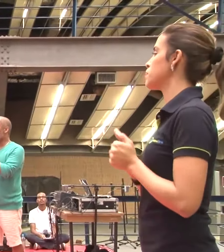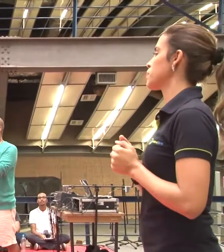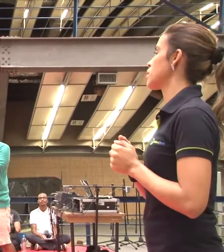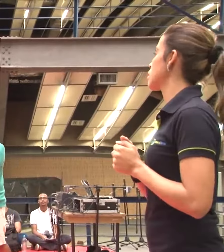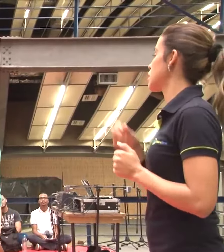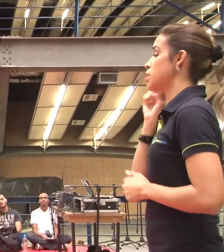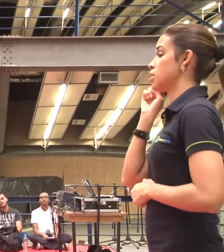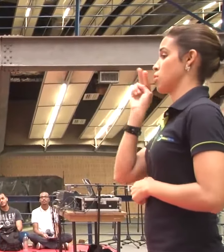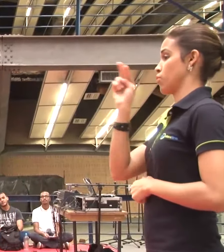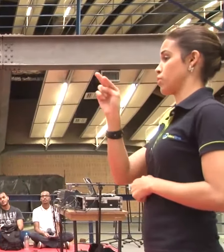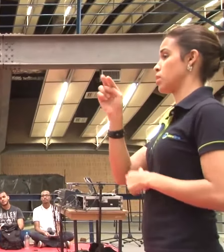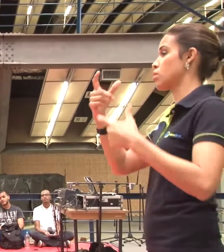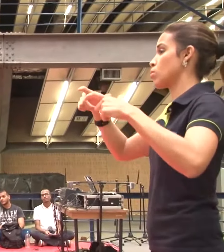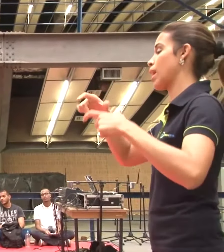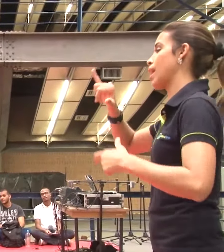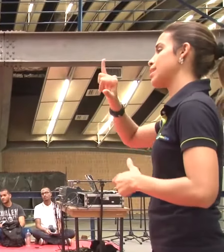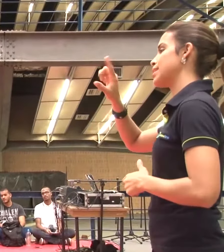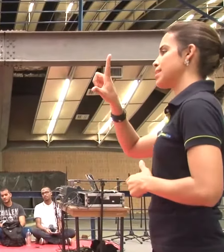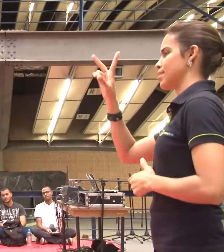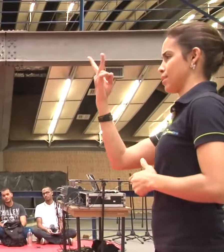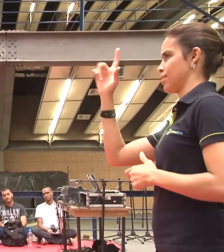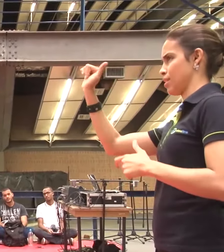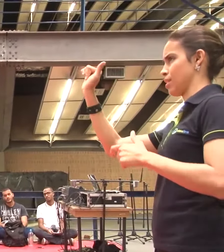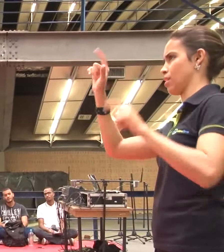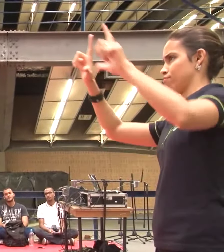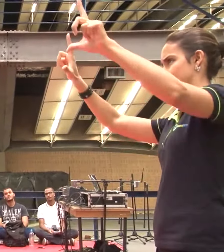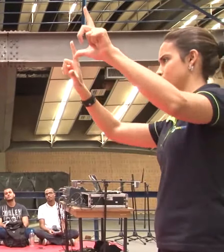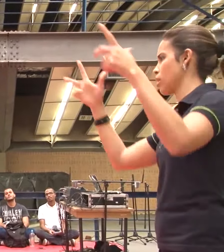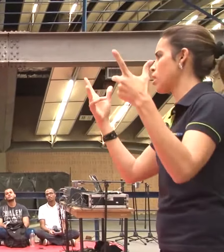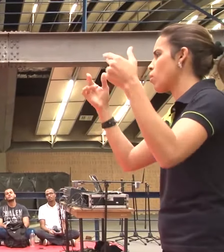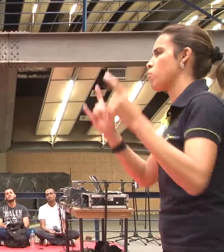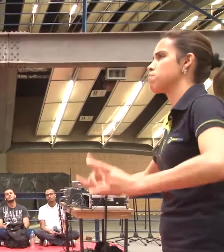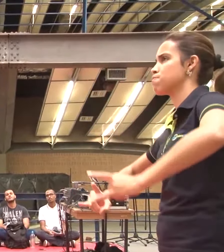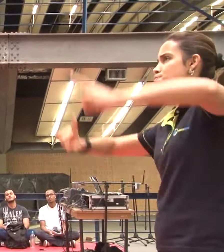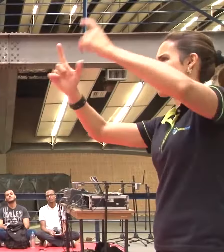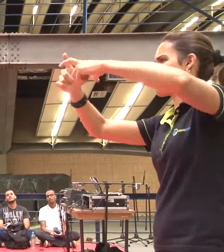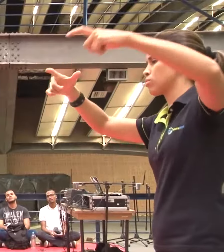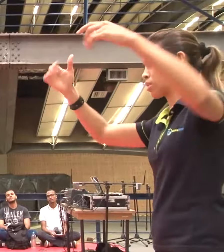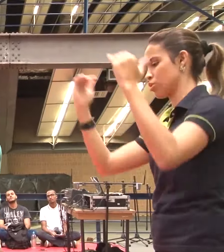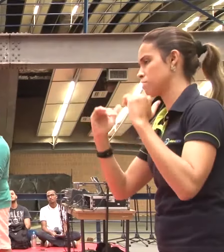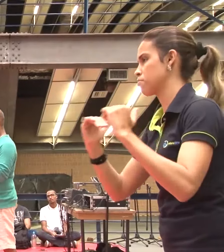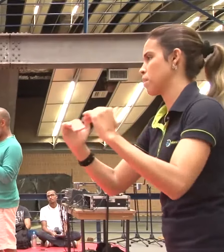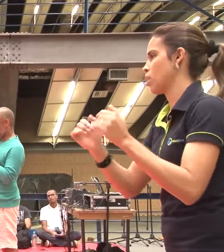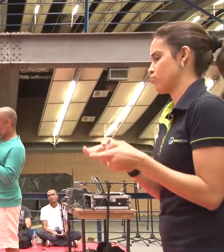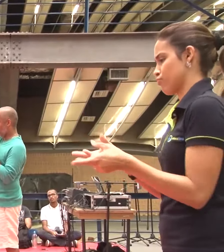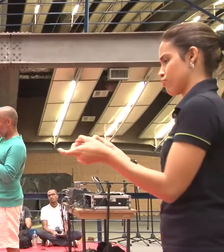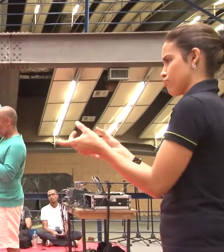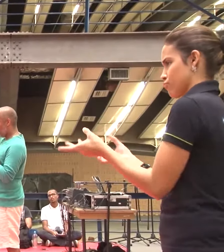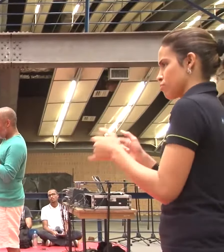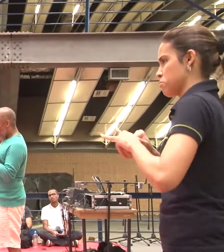lá havia uma coisa chamada ilha. Imagina um prédio muito grande com comércio embaixo. Aí tinha uma portinha